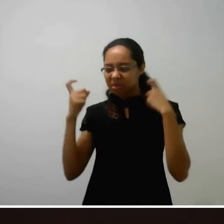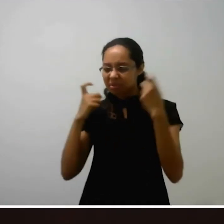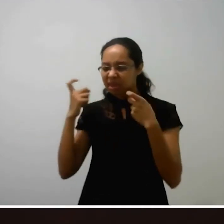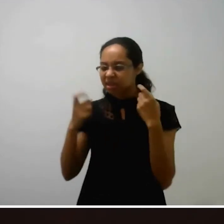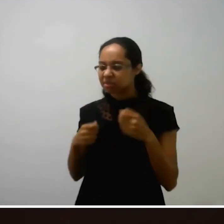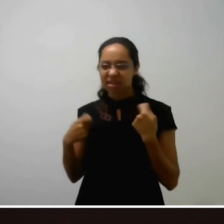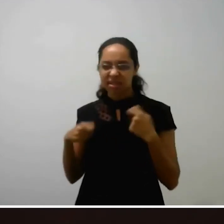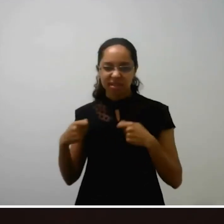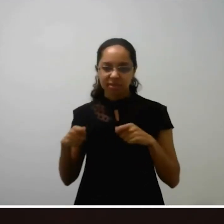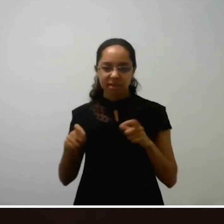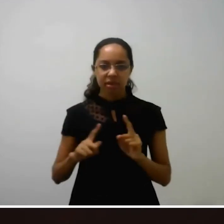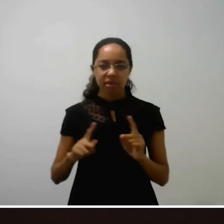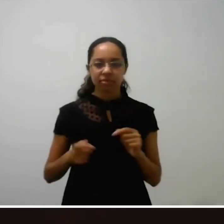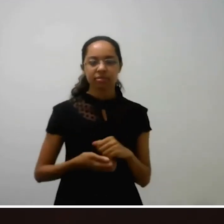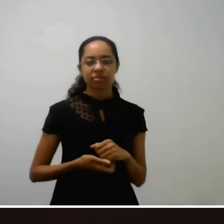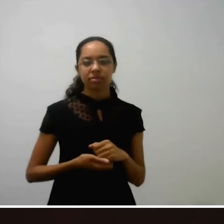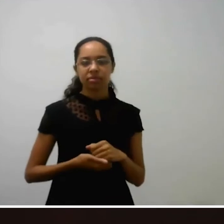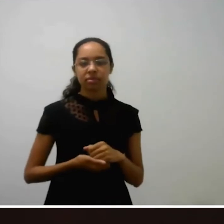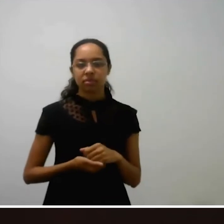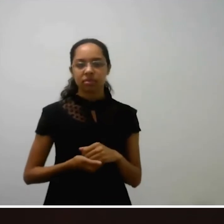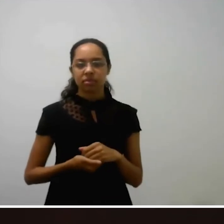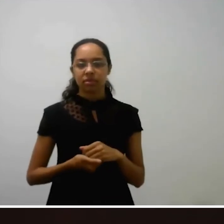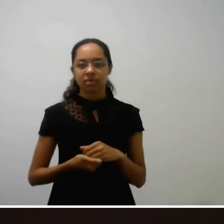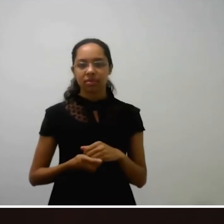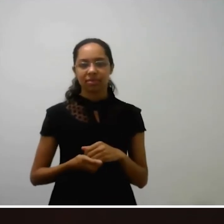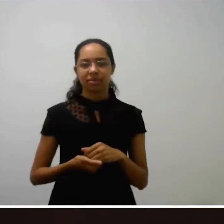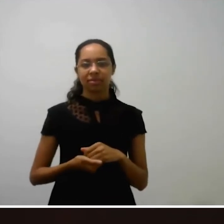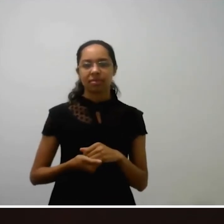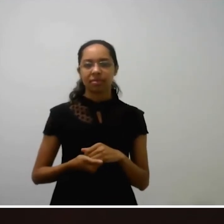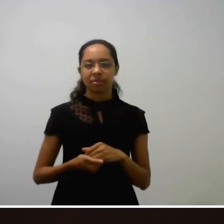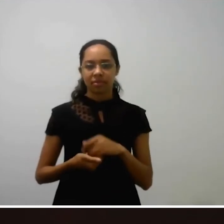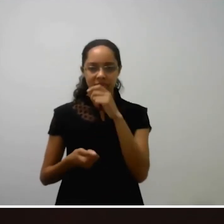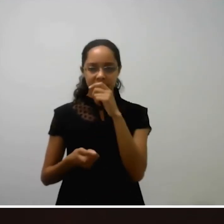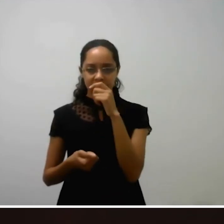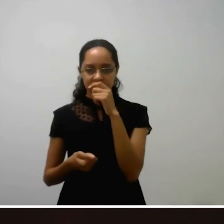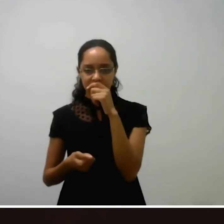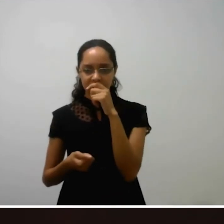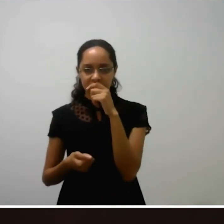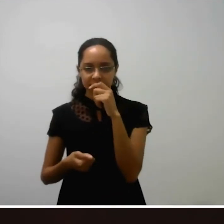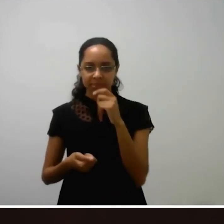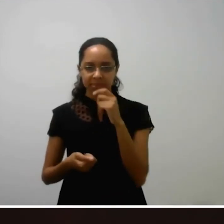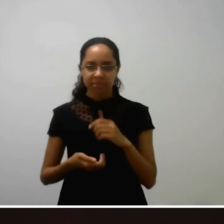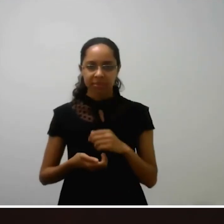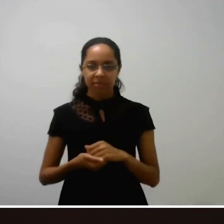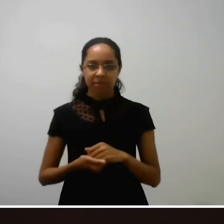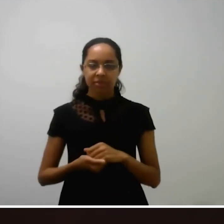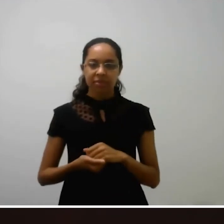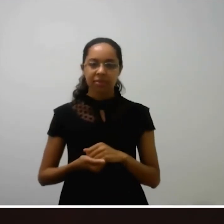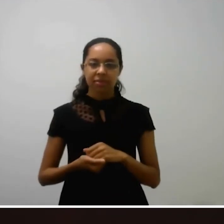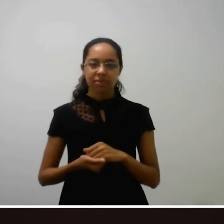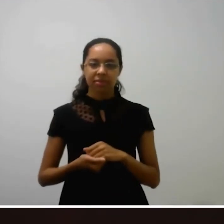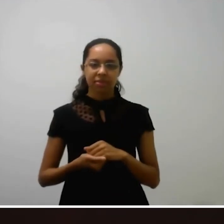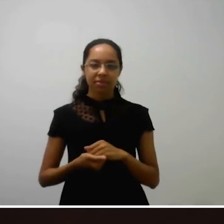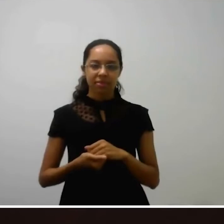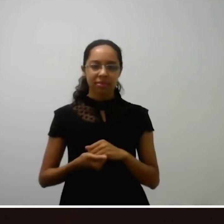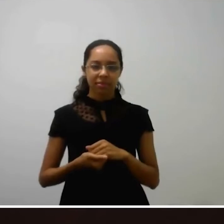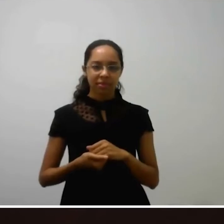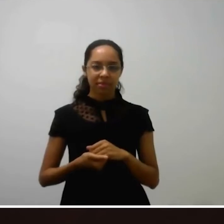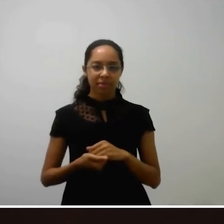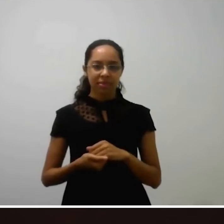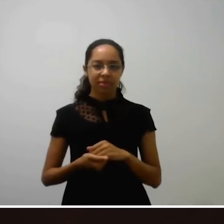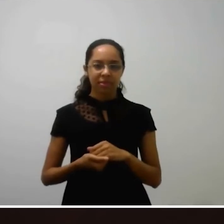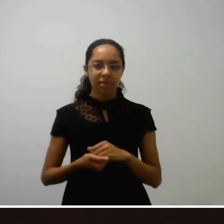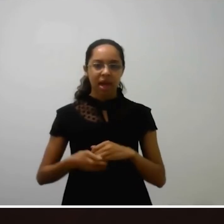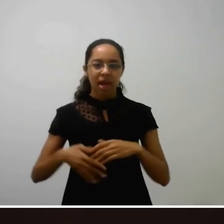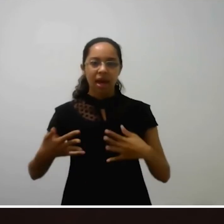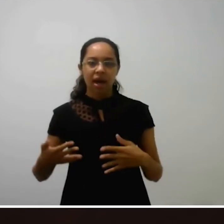e italiano. Ele contendia alternadamente com os reis da França e da Inglaterra, dirigia a marcha